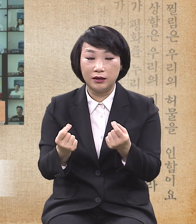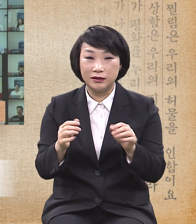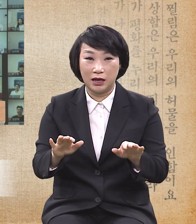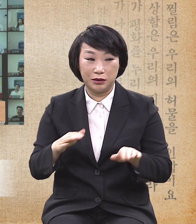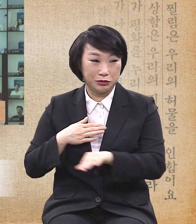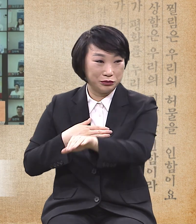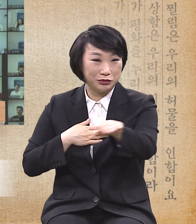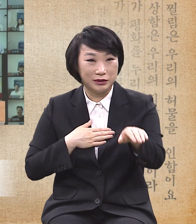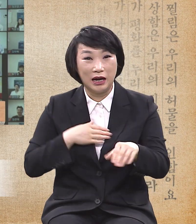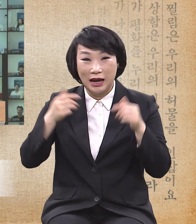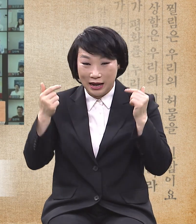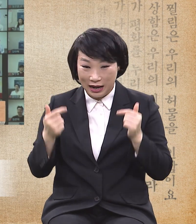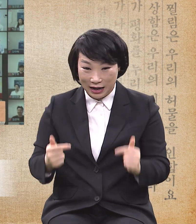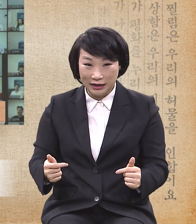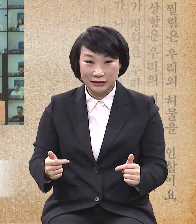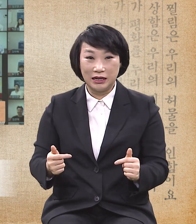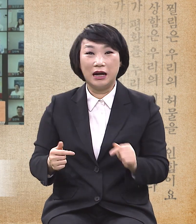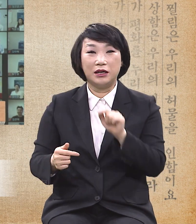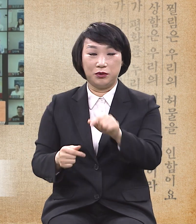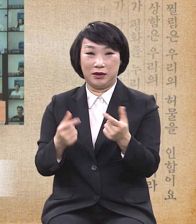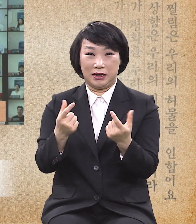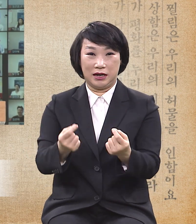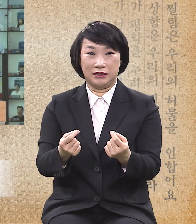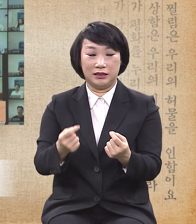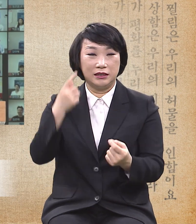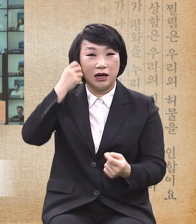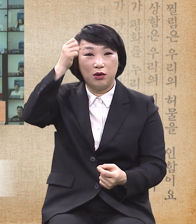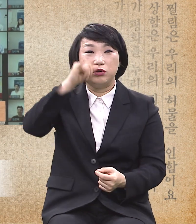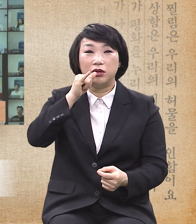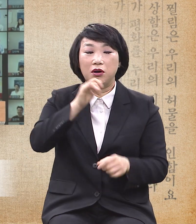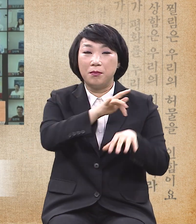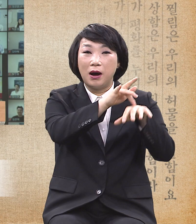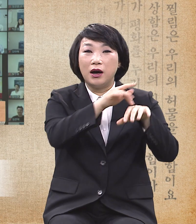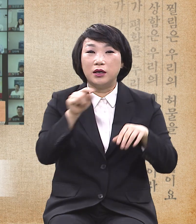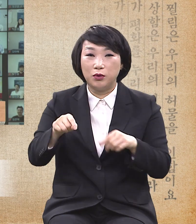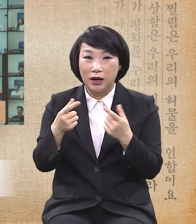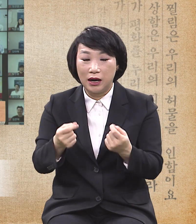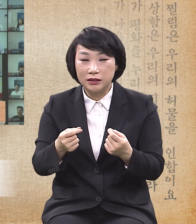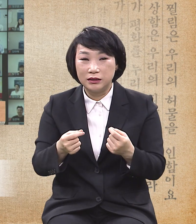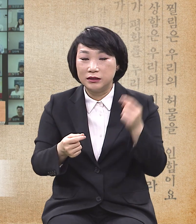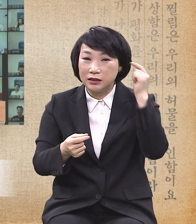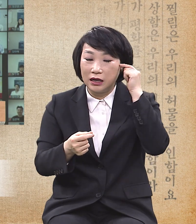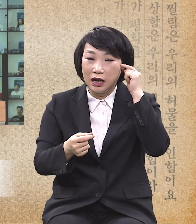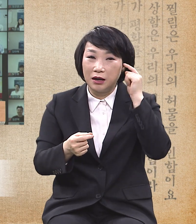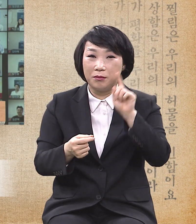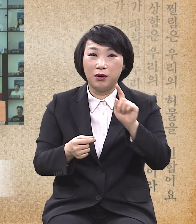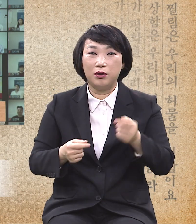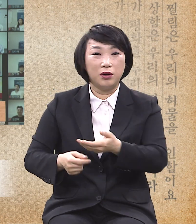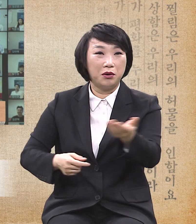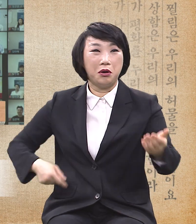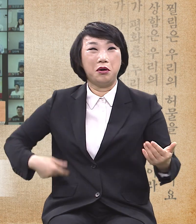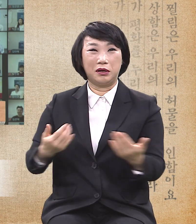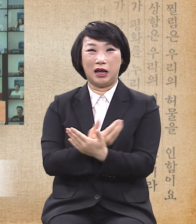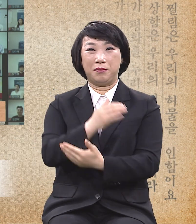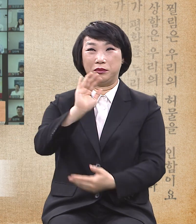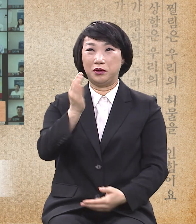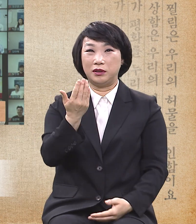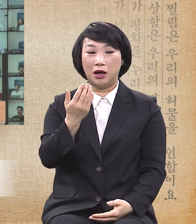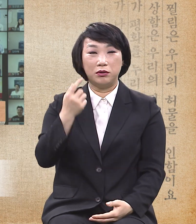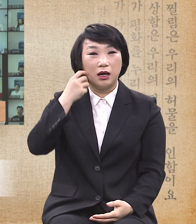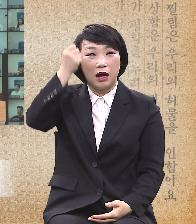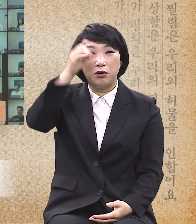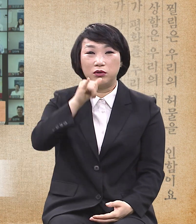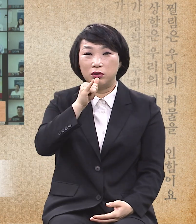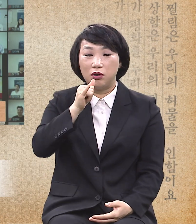우리가 항상 이렇게, 마귀는 이렇게 만들어요. 회개하면 되지 뭐. 이렇게 해서